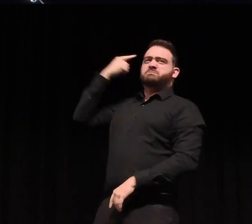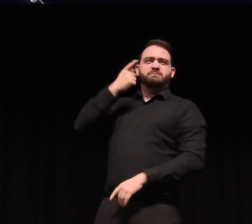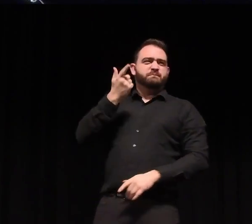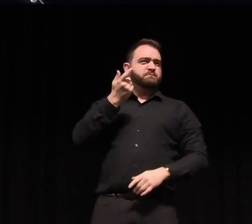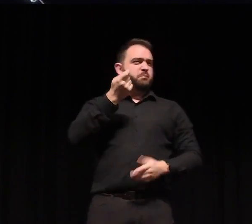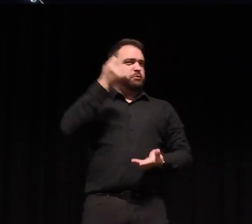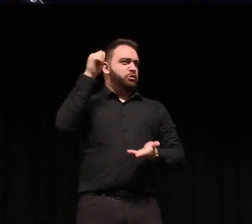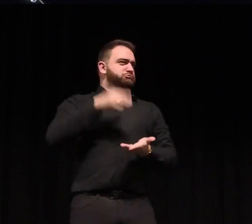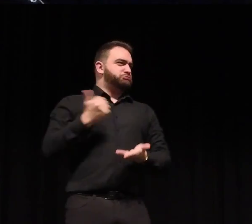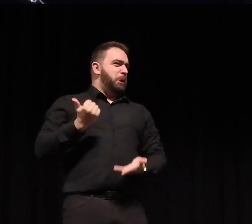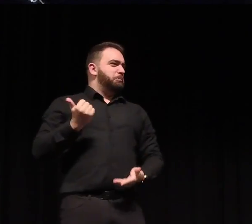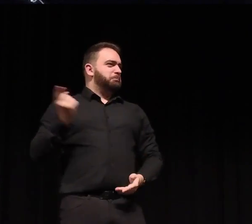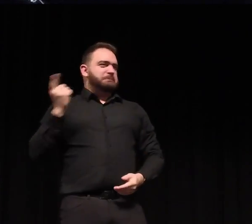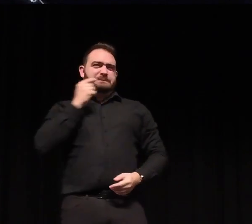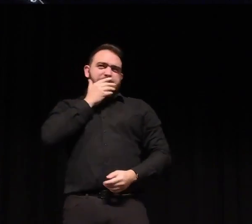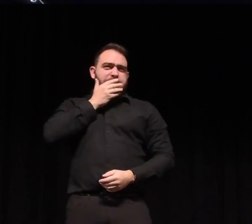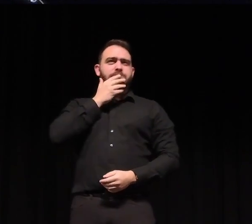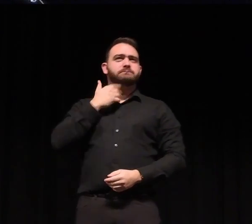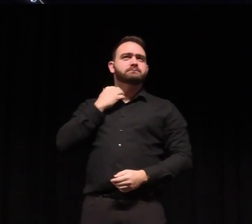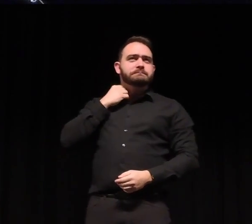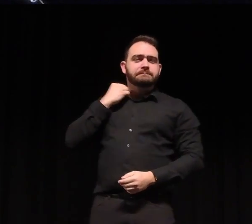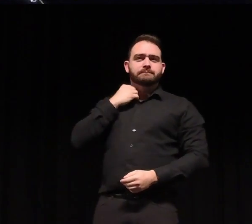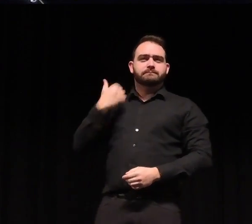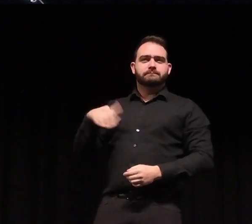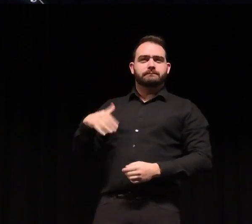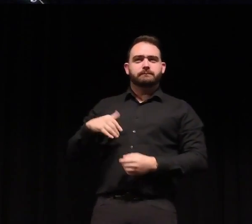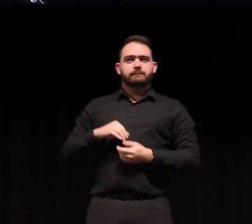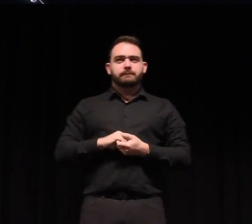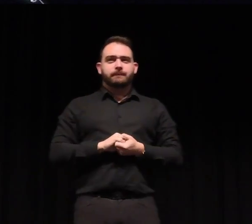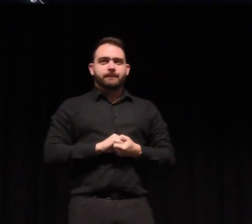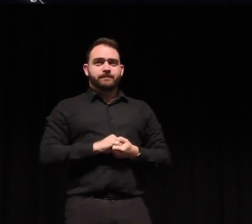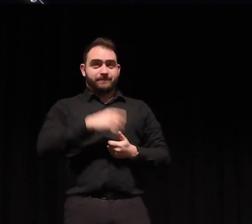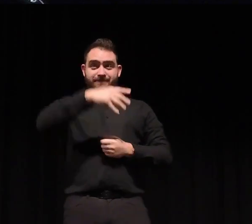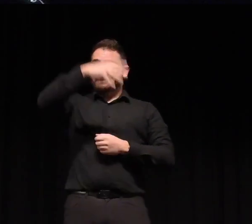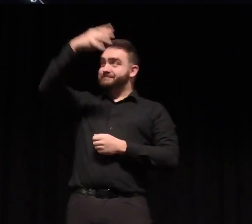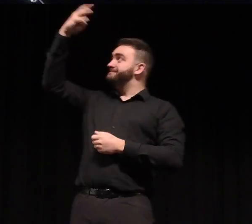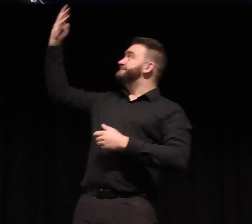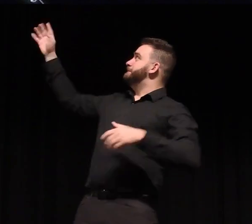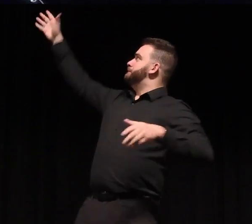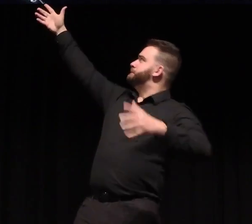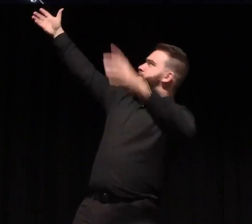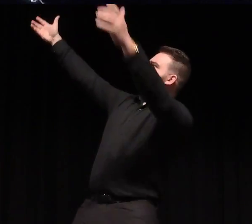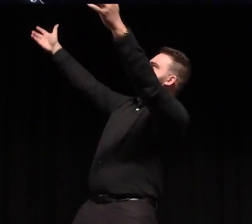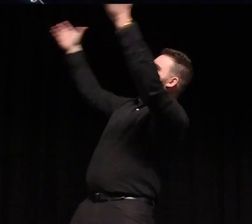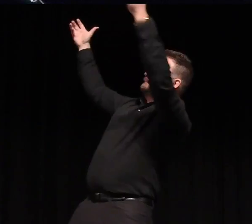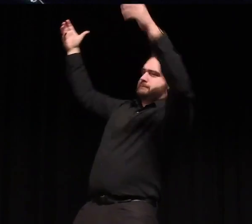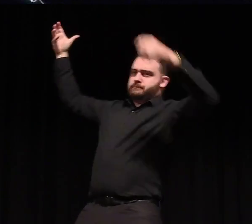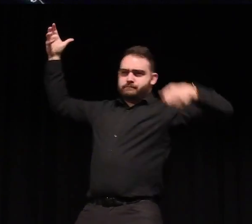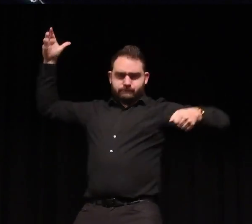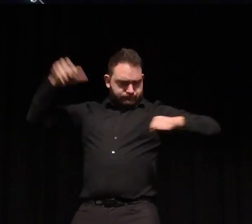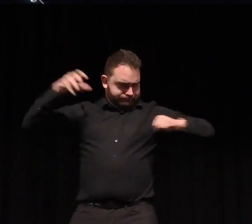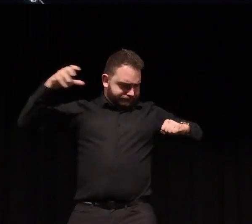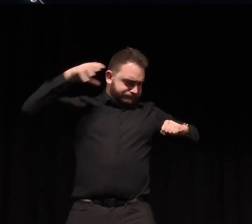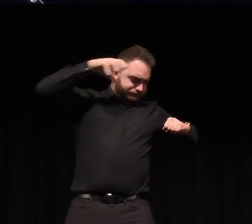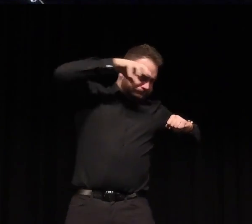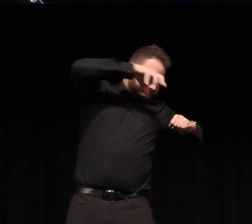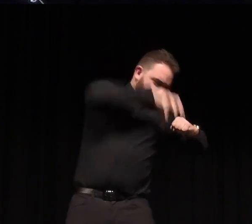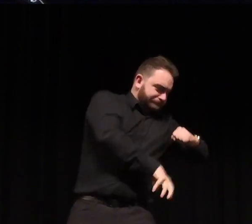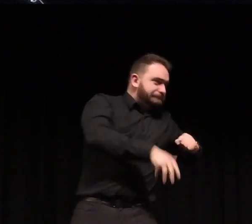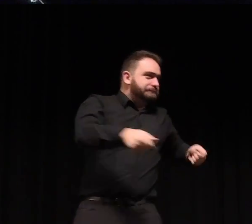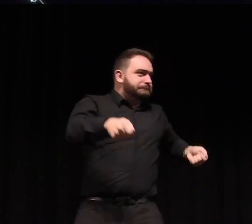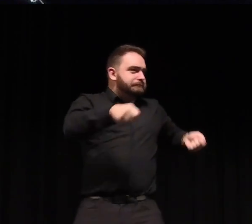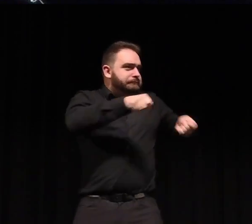Les autres couleurs, il les a mis dans son sac à merveille, puis il l'a brassé pour que ça reste là. Là, il savait qu'il y avait quelque